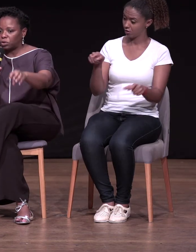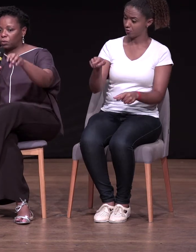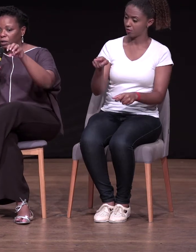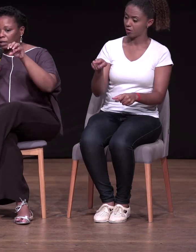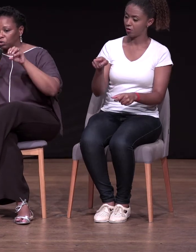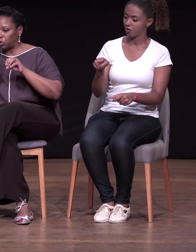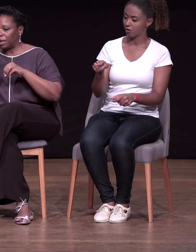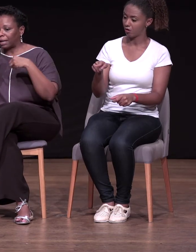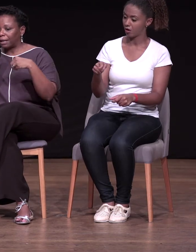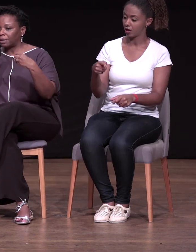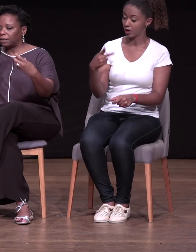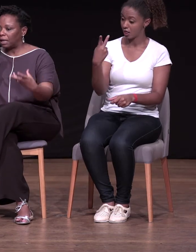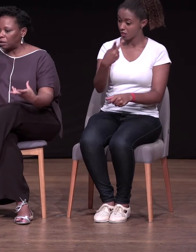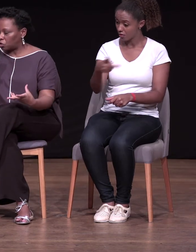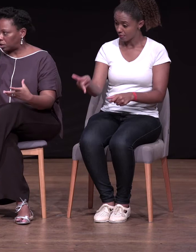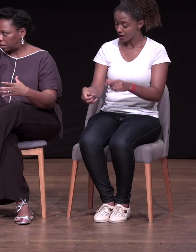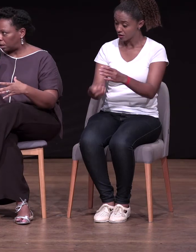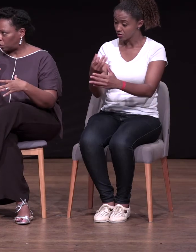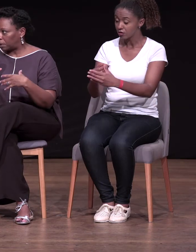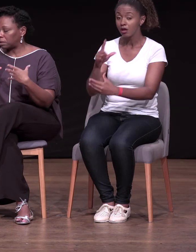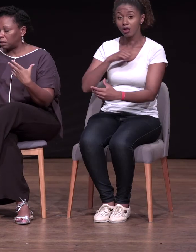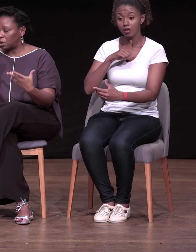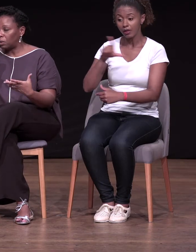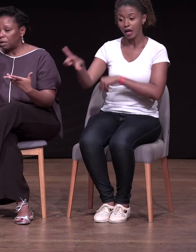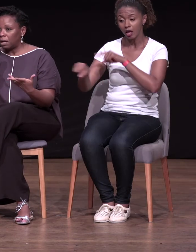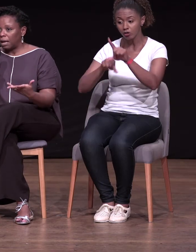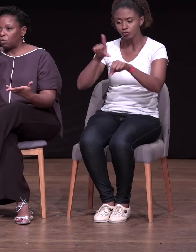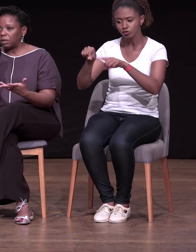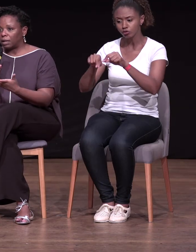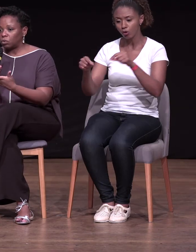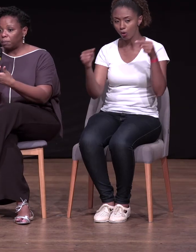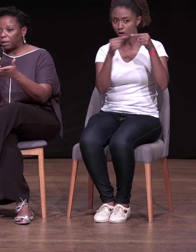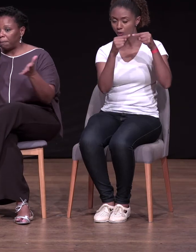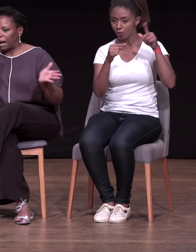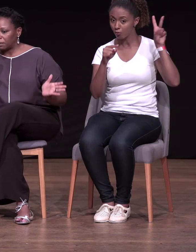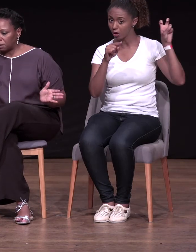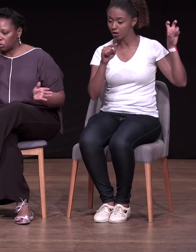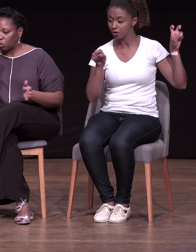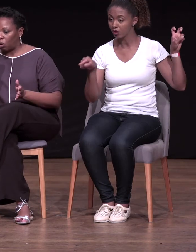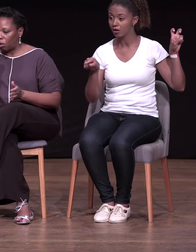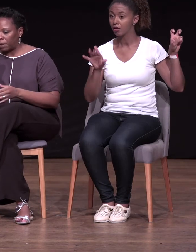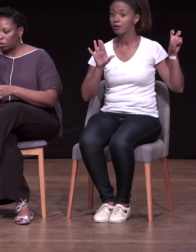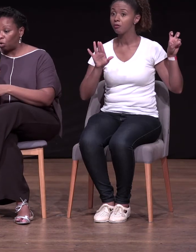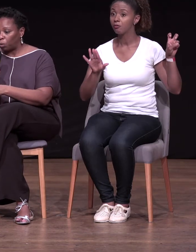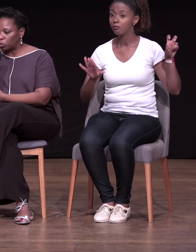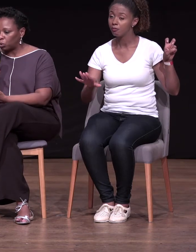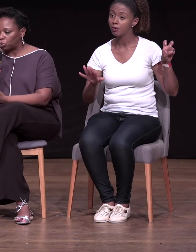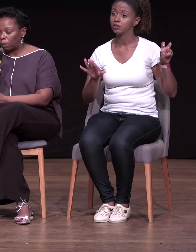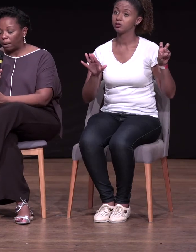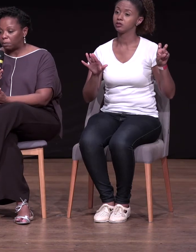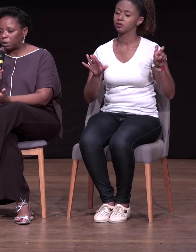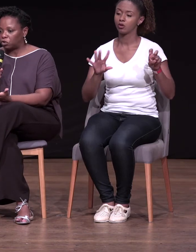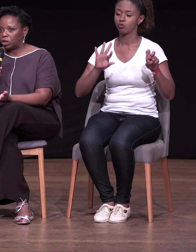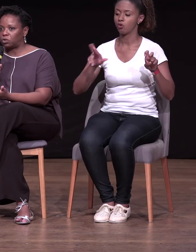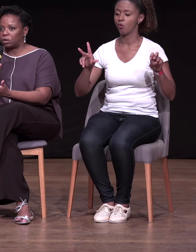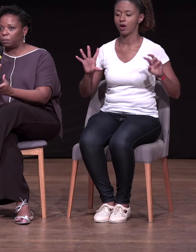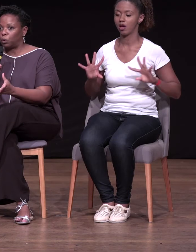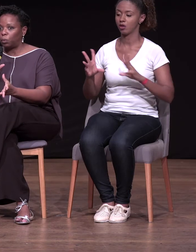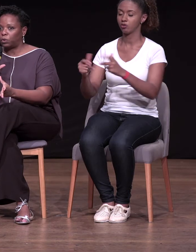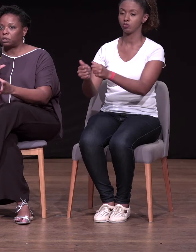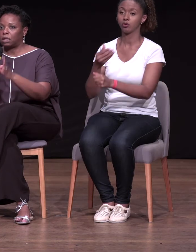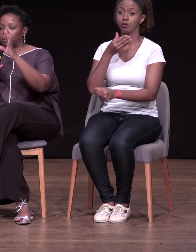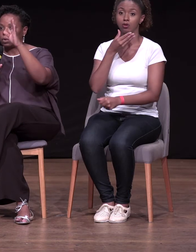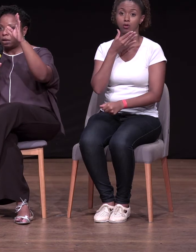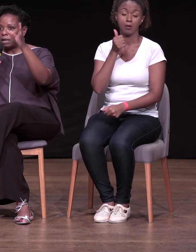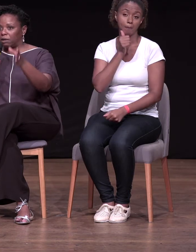da produção, ainda elegi aquela que tem este acento, mas que não é um dado que perpassa a sua obra como um todo. A Barbara Chase